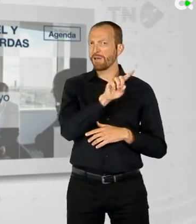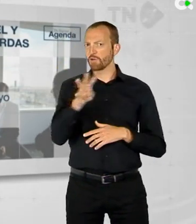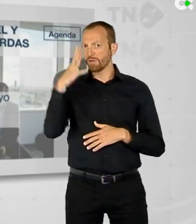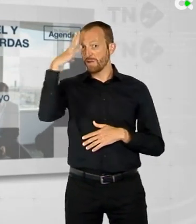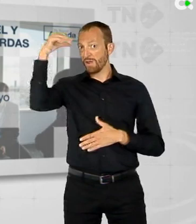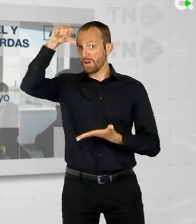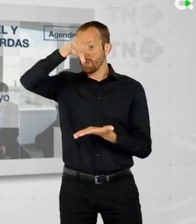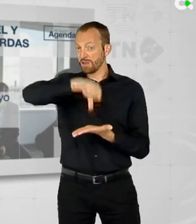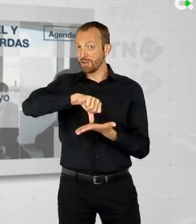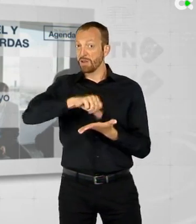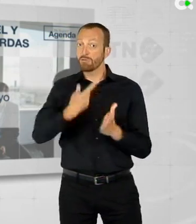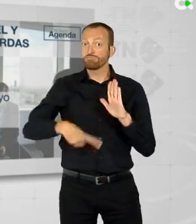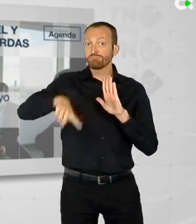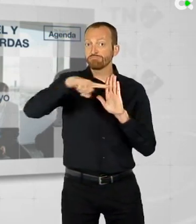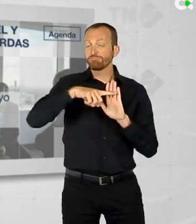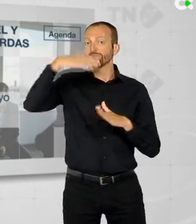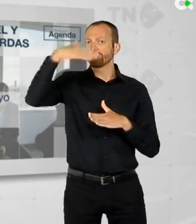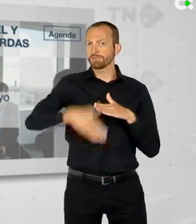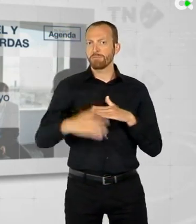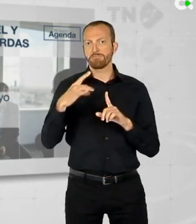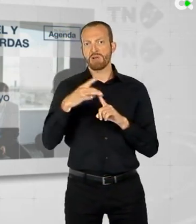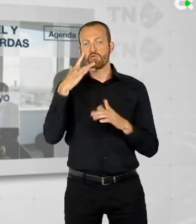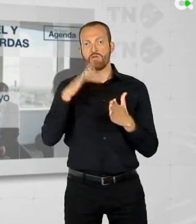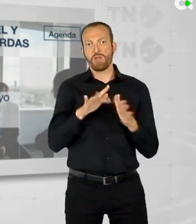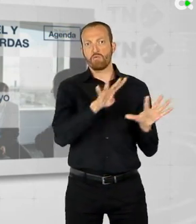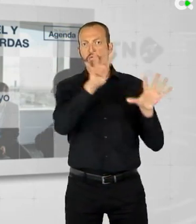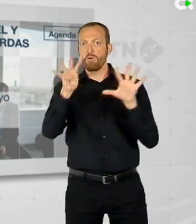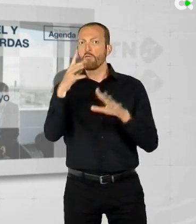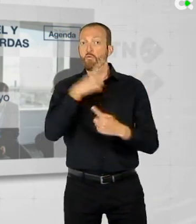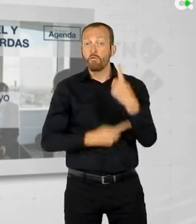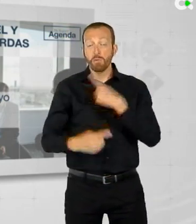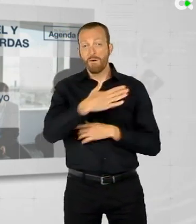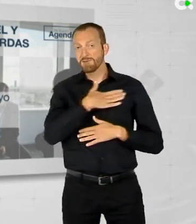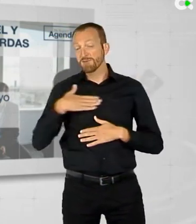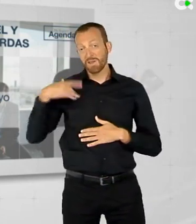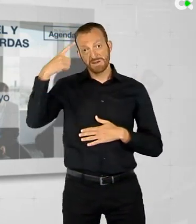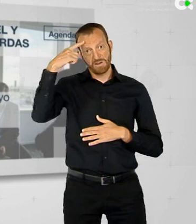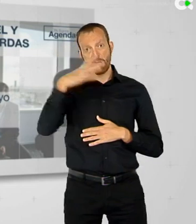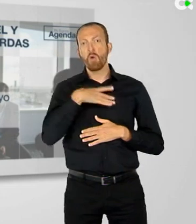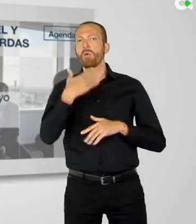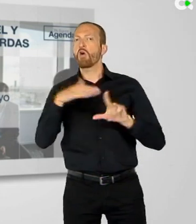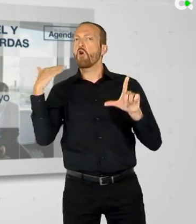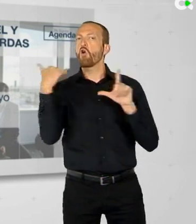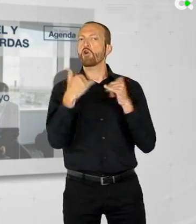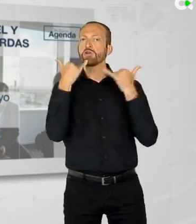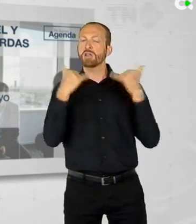Lanzarote, y las inscripciones están abiertas hasta el 9 de mayo. Para más información pueden mandar un correo electrónico a